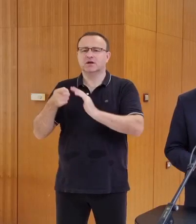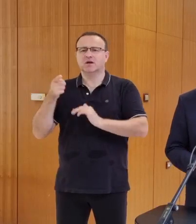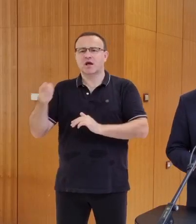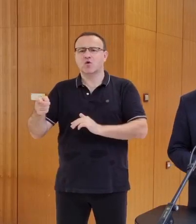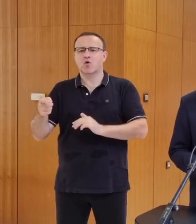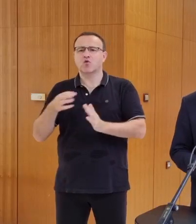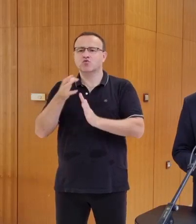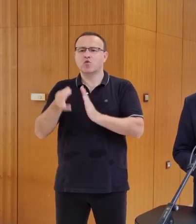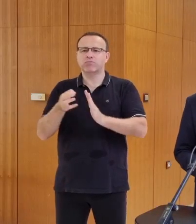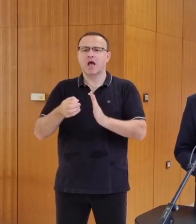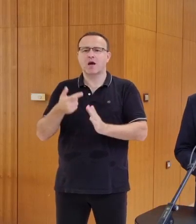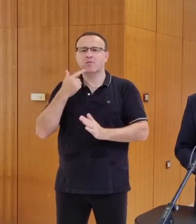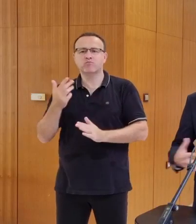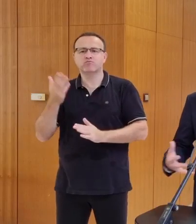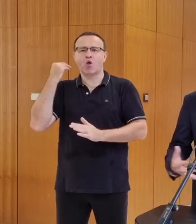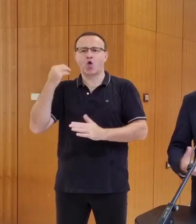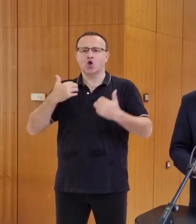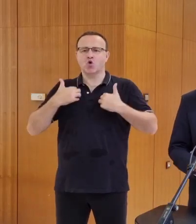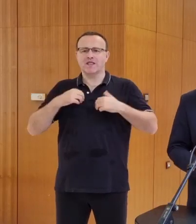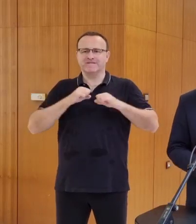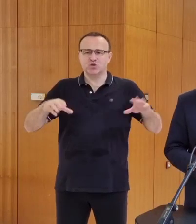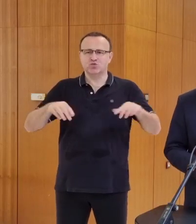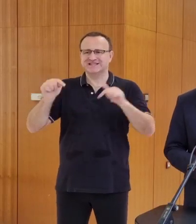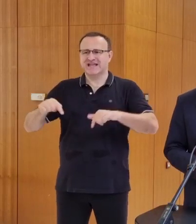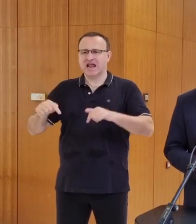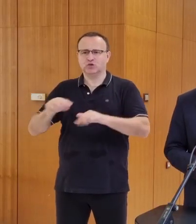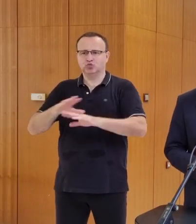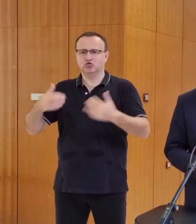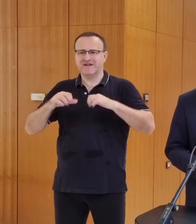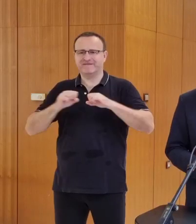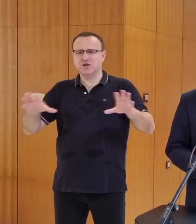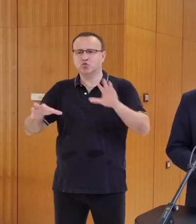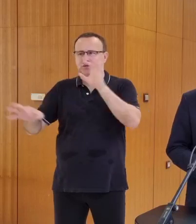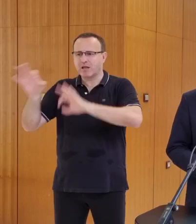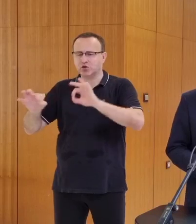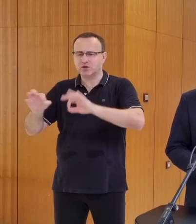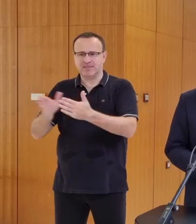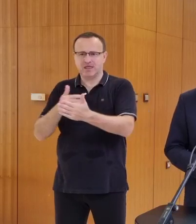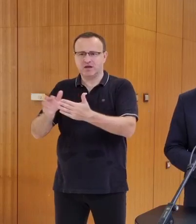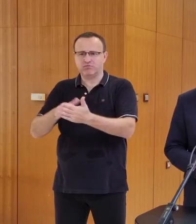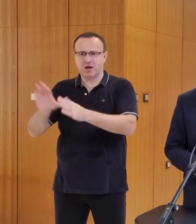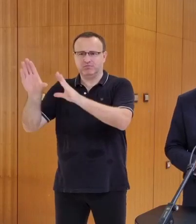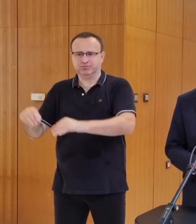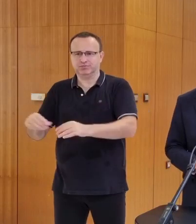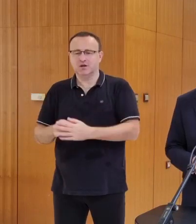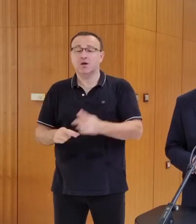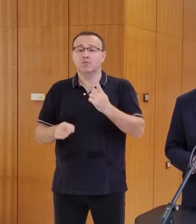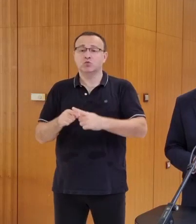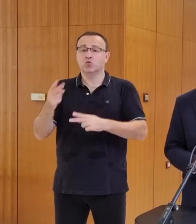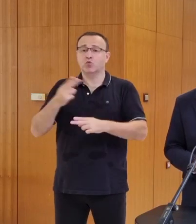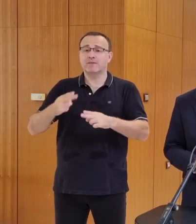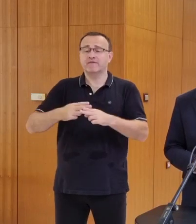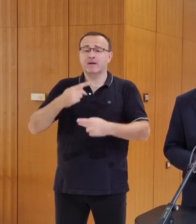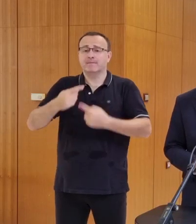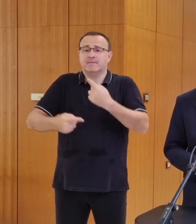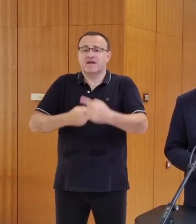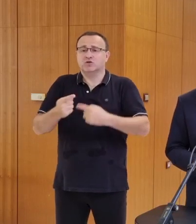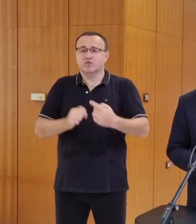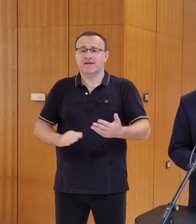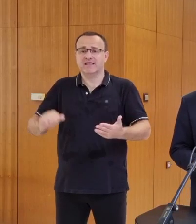už pandémiu nemáme. To znamená, že upraviť tieto zmluvné vzťahy, samozrejme prevádzkové náklady, ktoré myslím si, že by boli vypracované